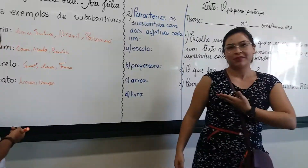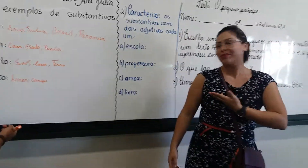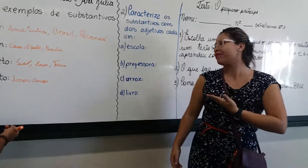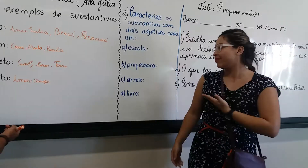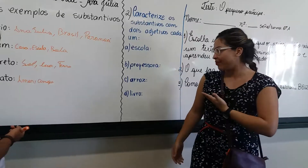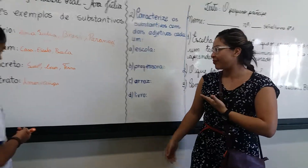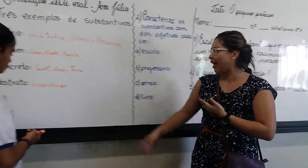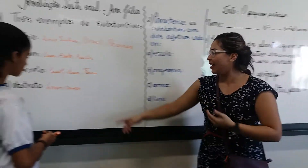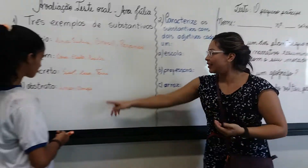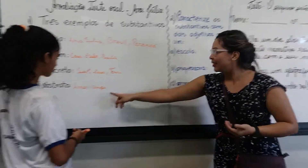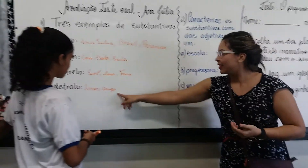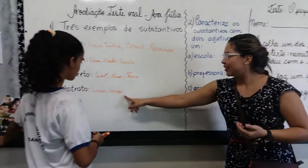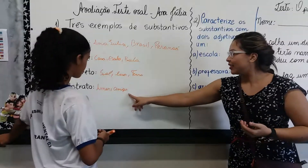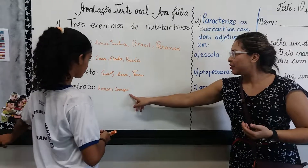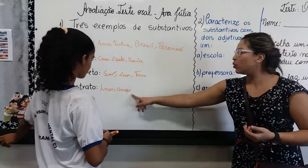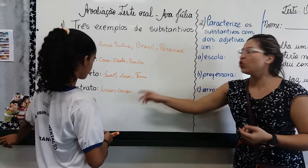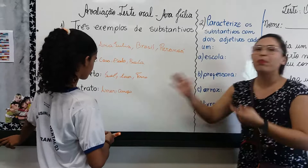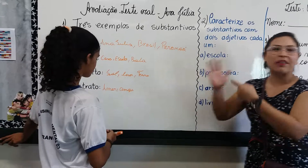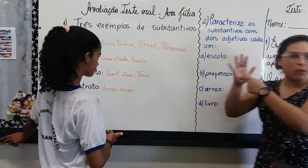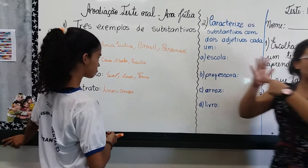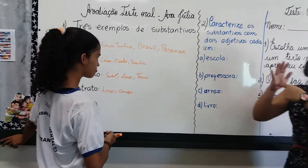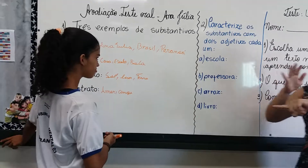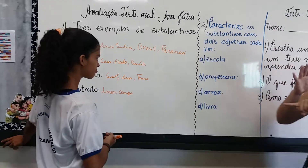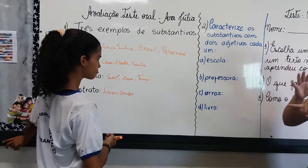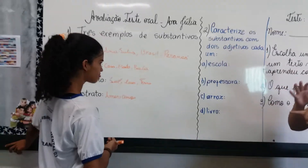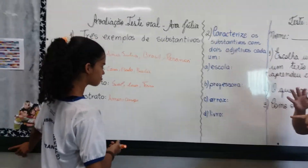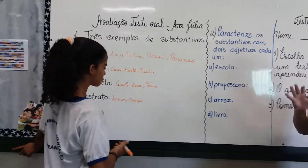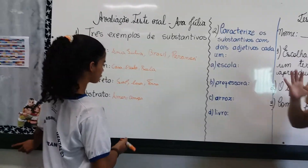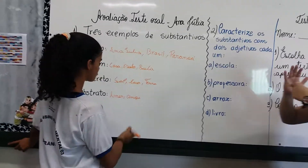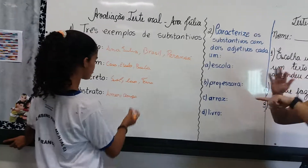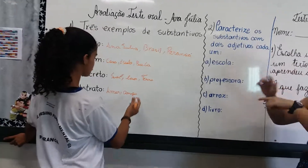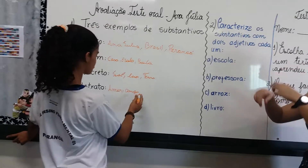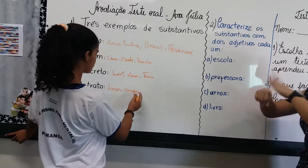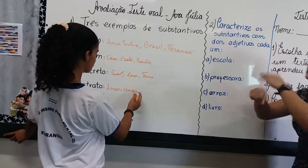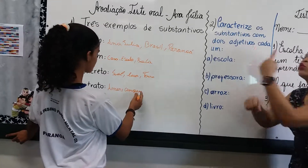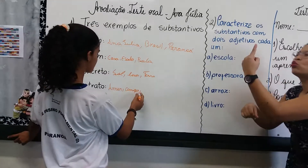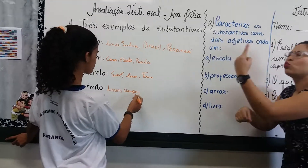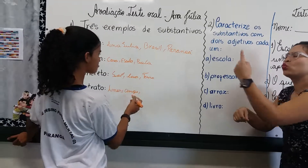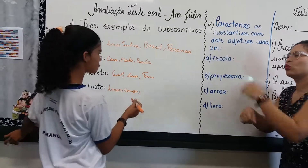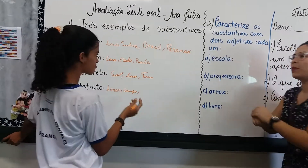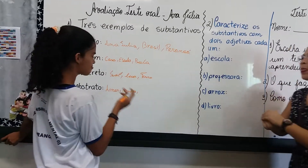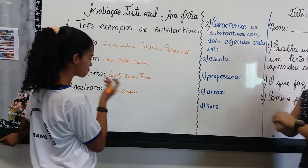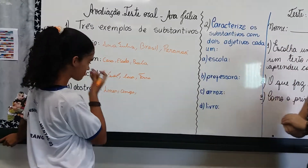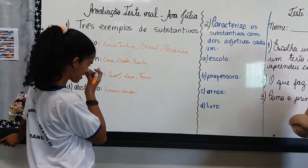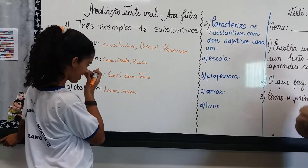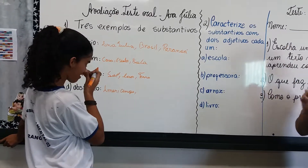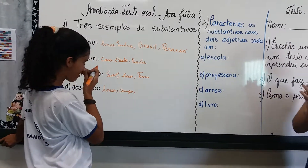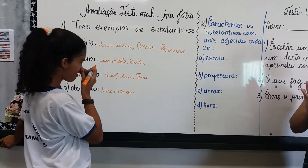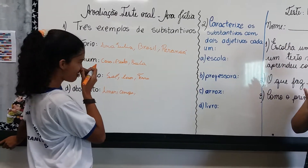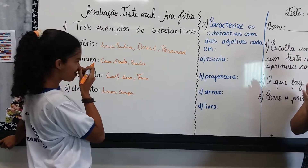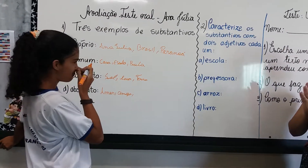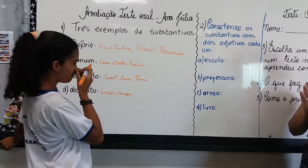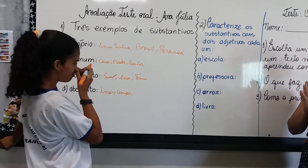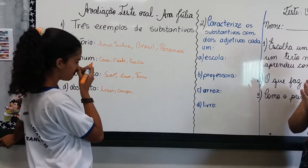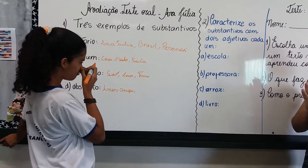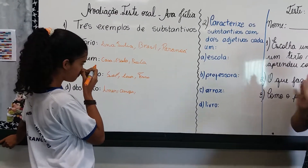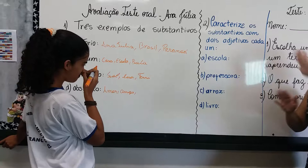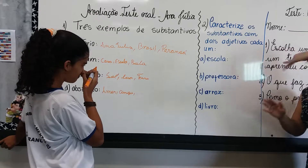deixa eu... É. Ah. Ótimo. Muito bem, vamos considerar essa parte? Vamos, com certeza. Deixa eu ver aqui se ela lembra.